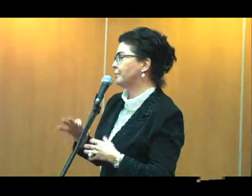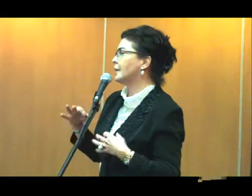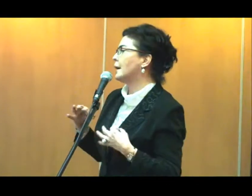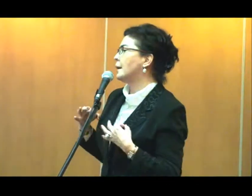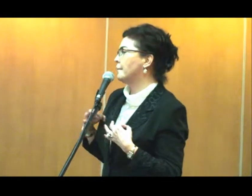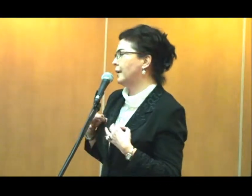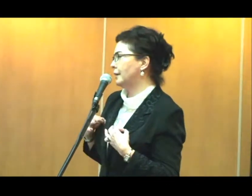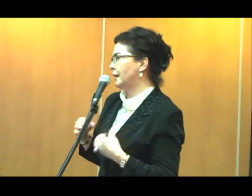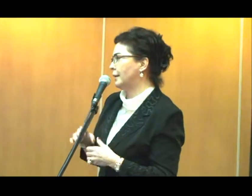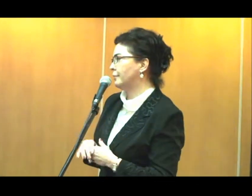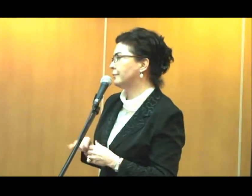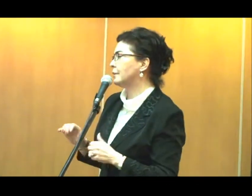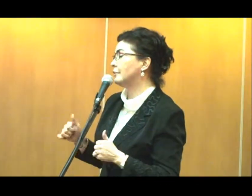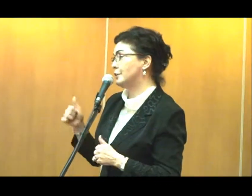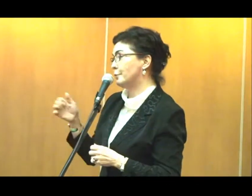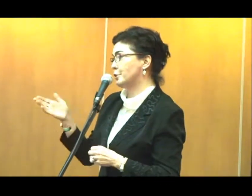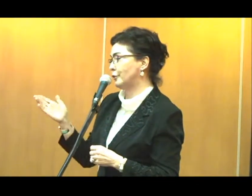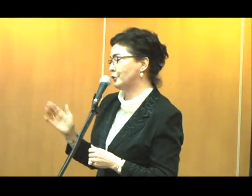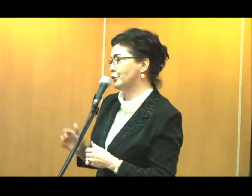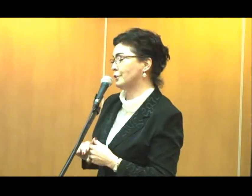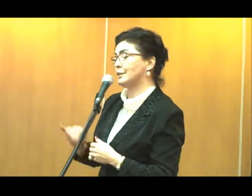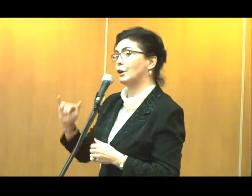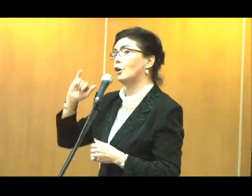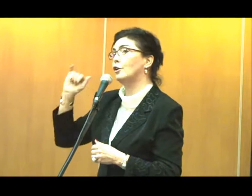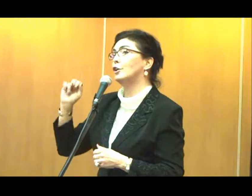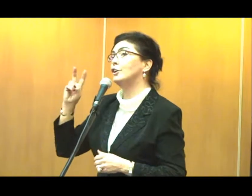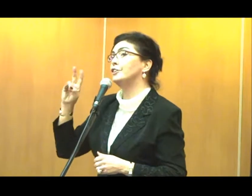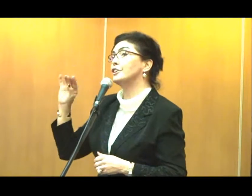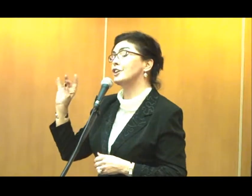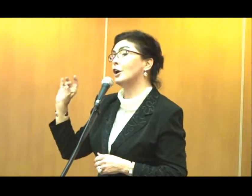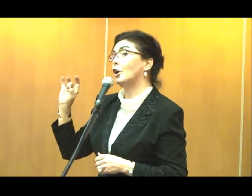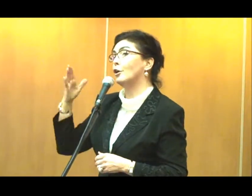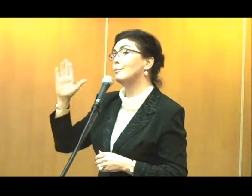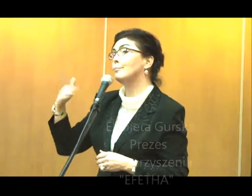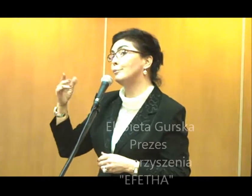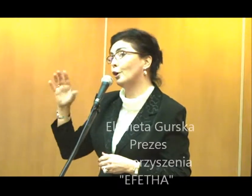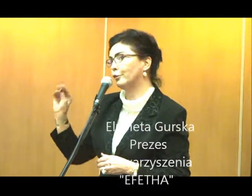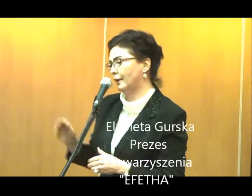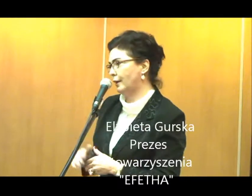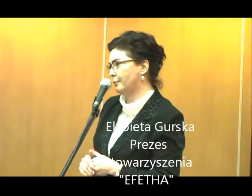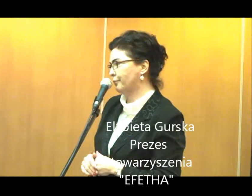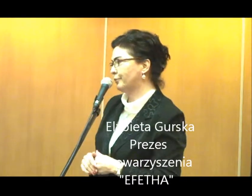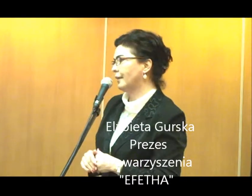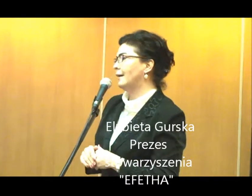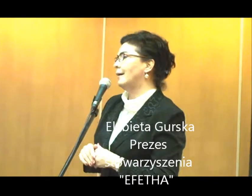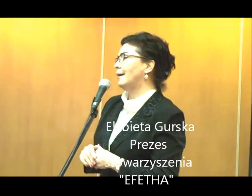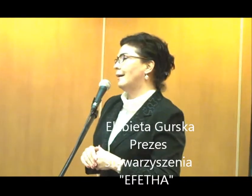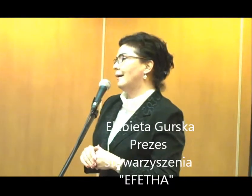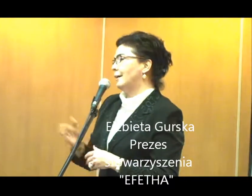Szwabskiego, pana wiceprzewodniczącego Jerzego Miotkę,